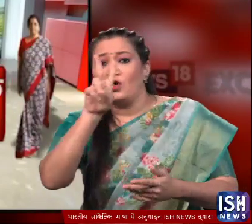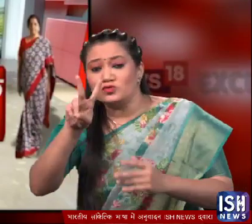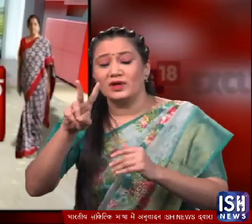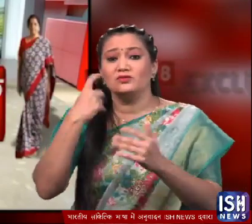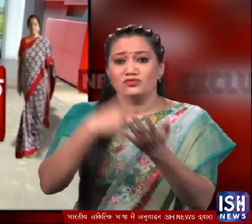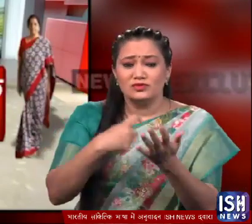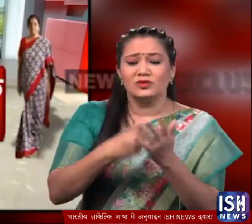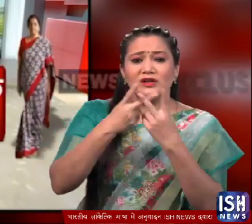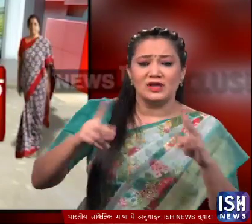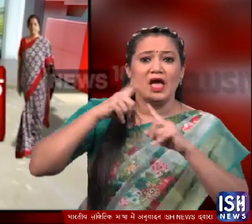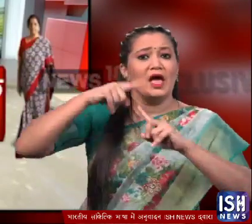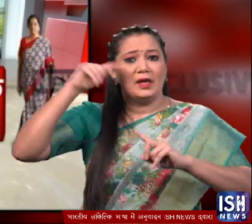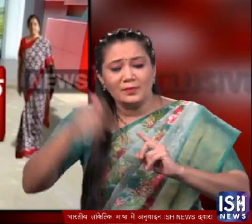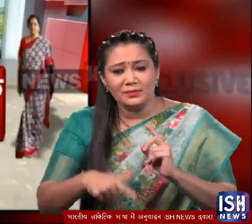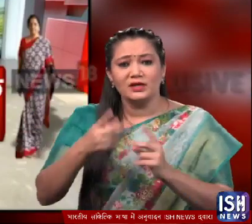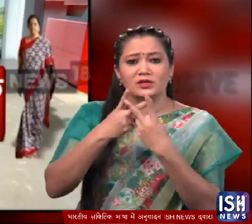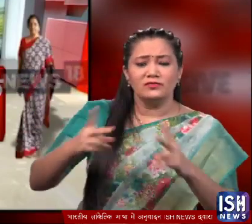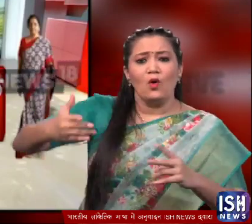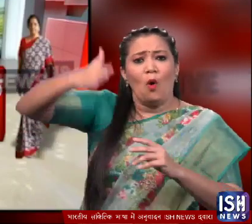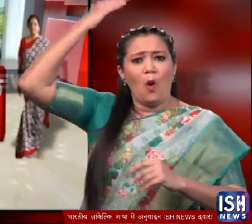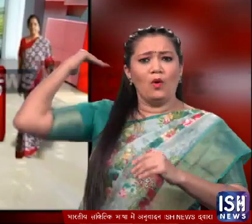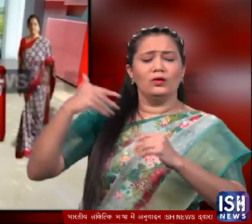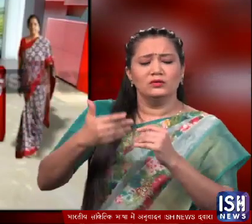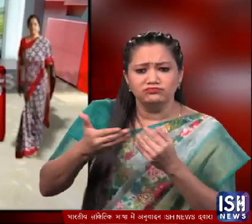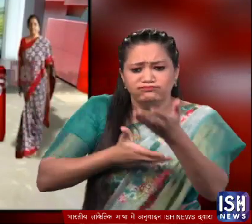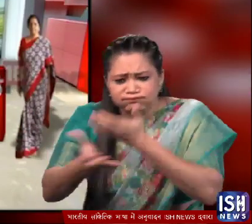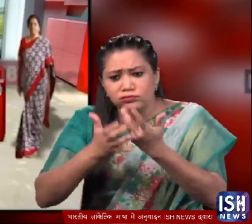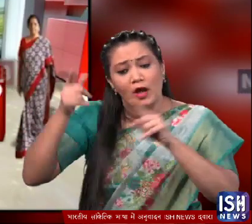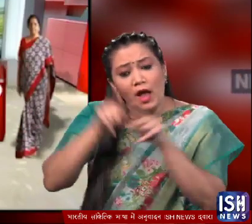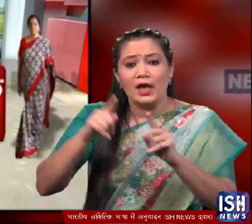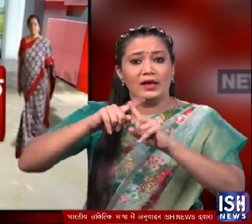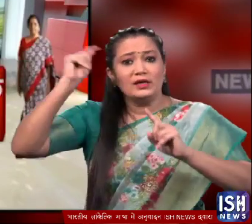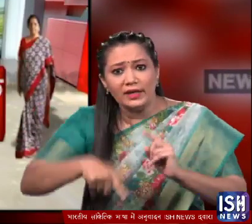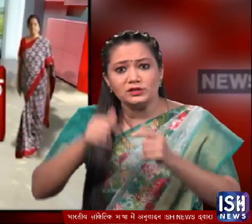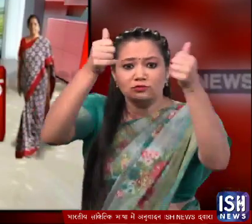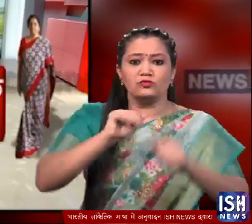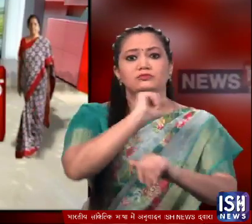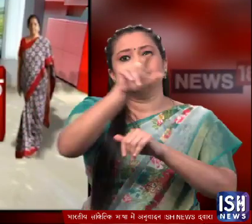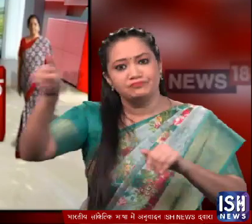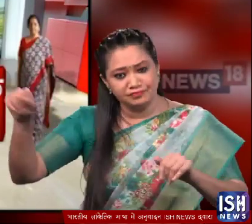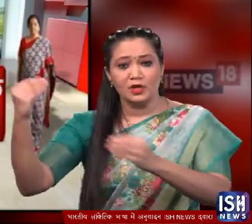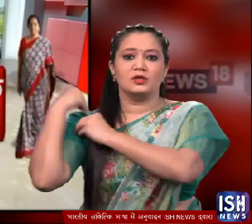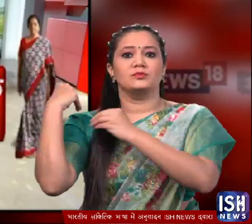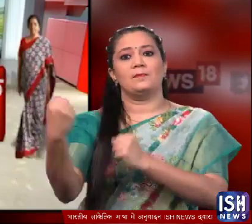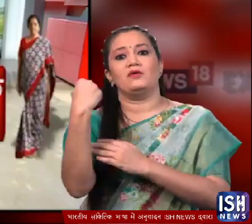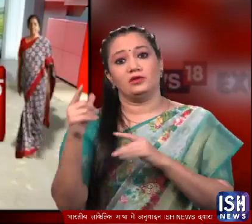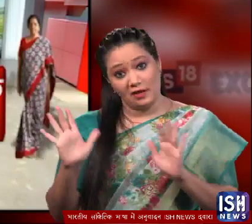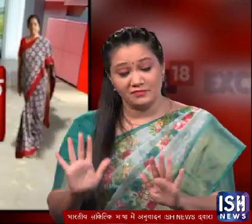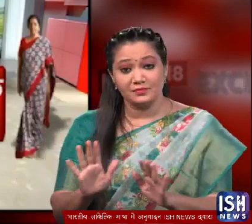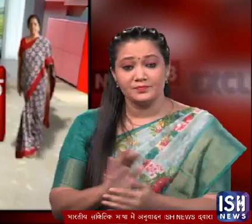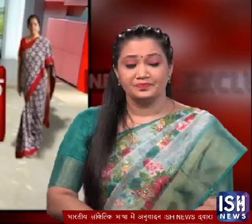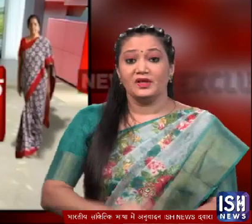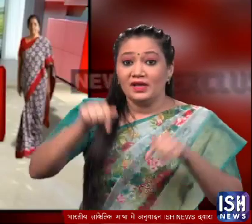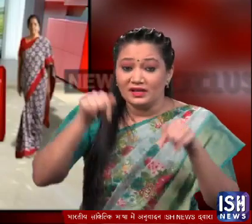यह कानून इनकम टैक्स विभाग को पुरानी डील पर टैक्स की रकम के लिए नोटिस भेजने का अधिकार देता है।